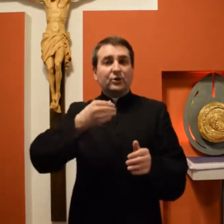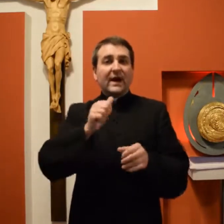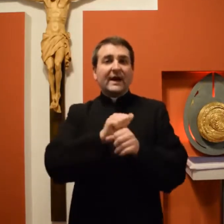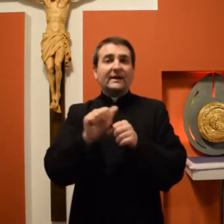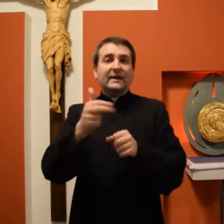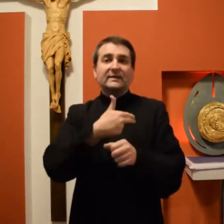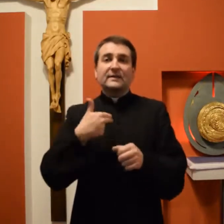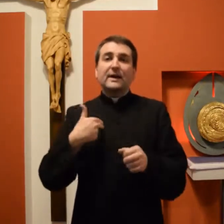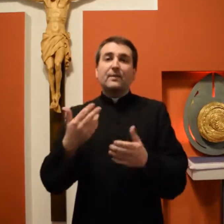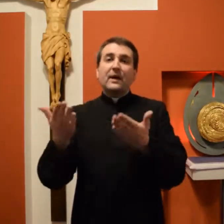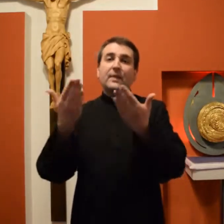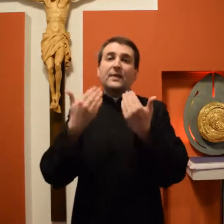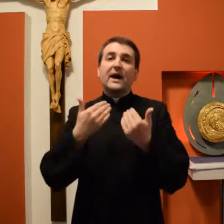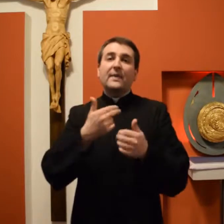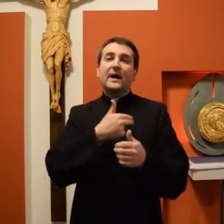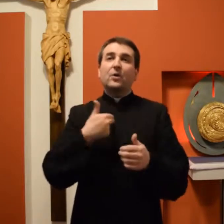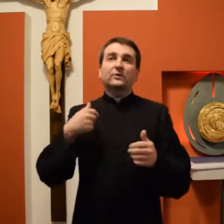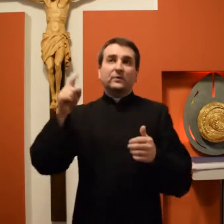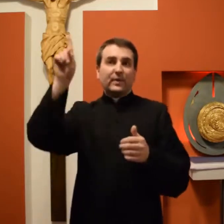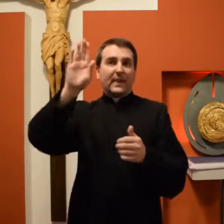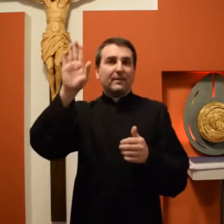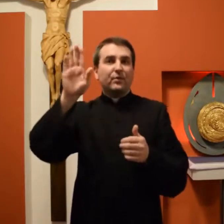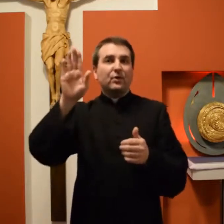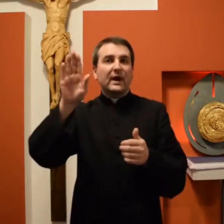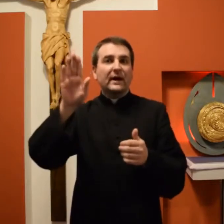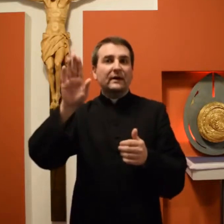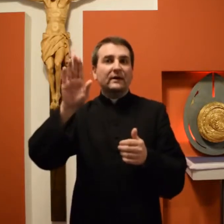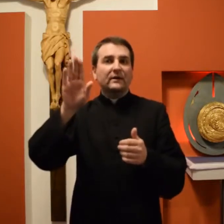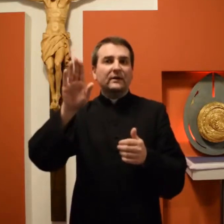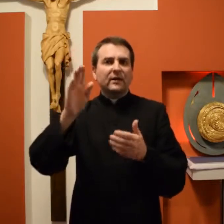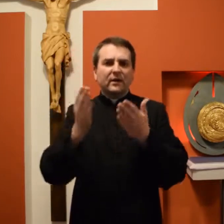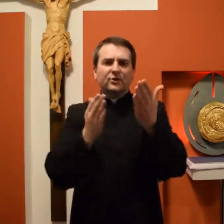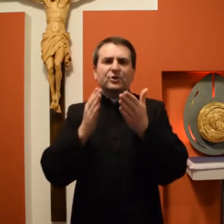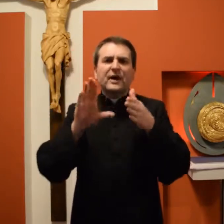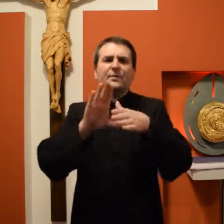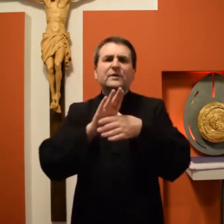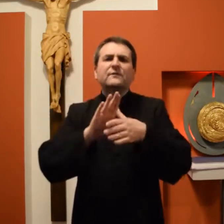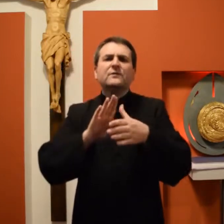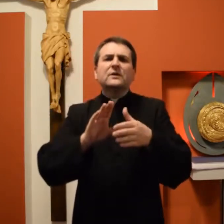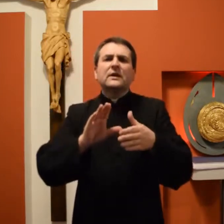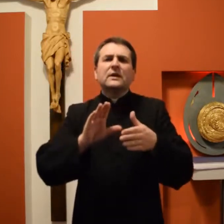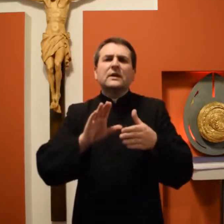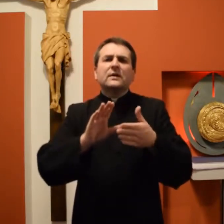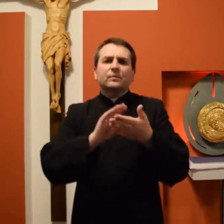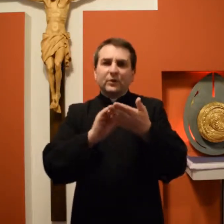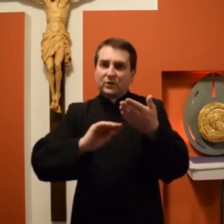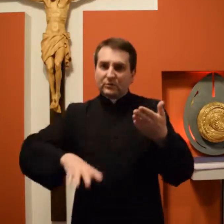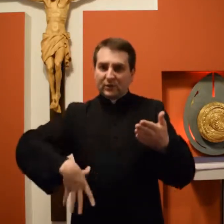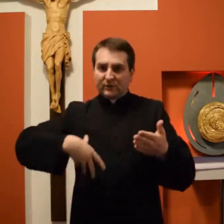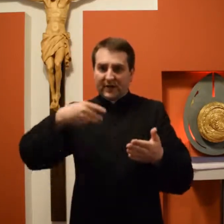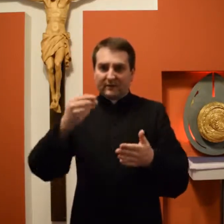Dusza jest nam dana od Pana Boga. Czytamy w Piśmie